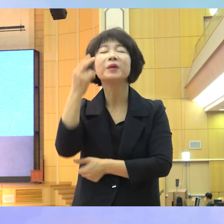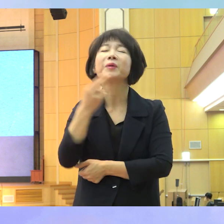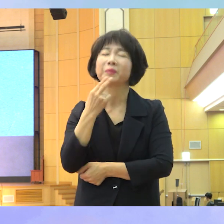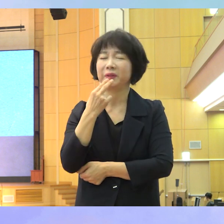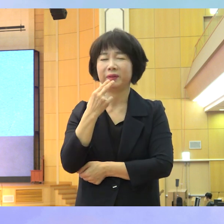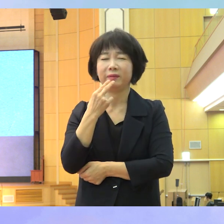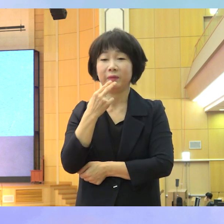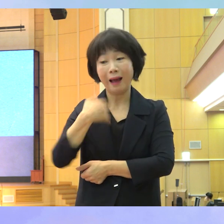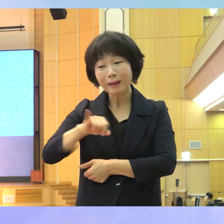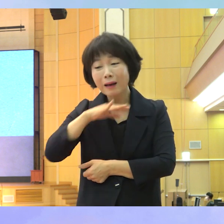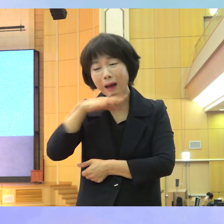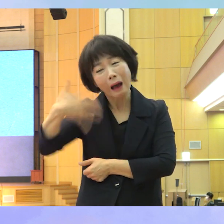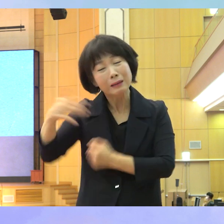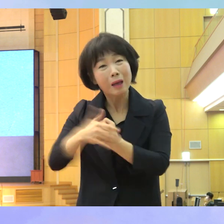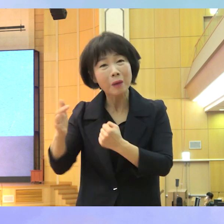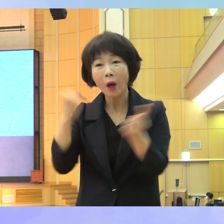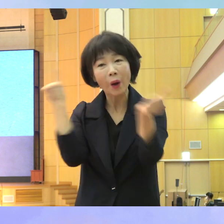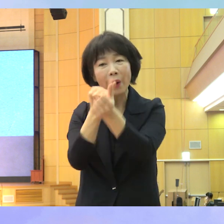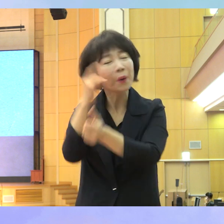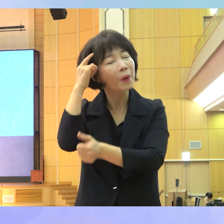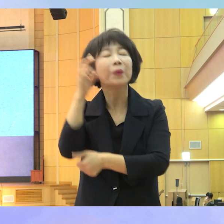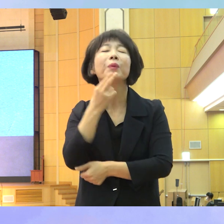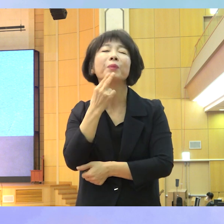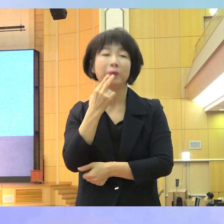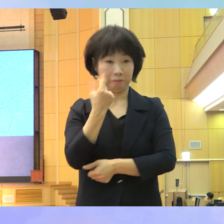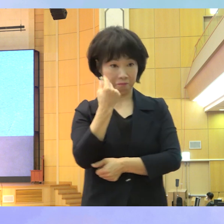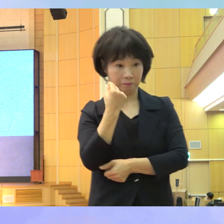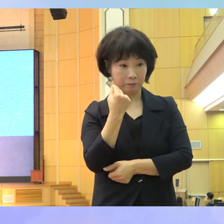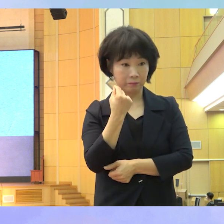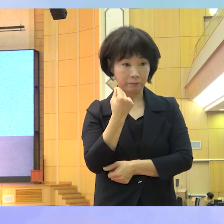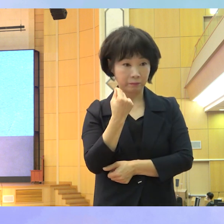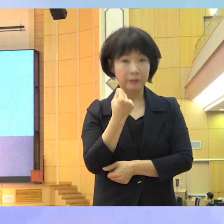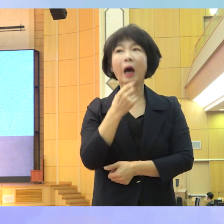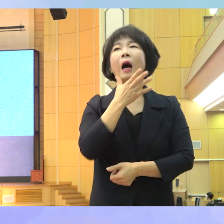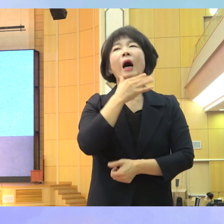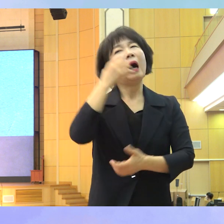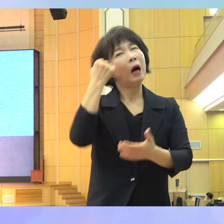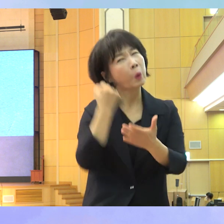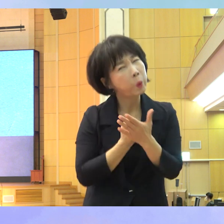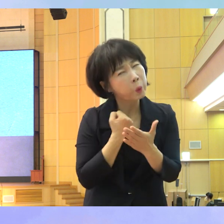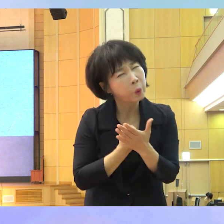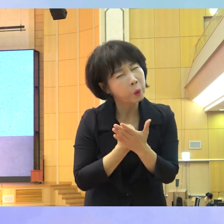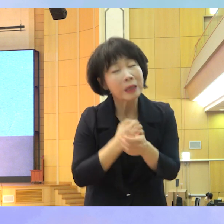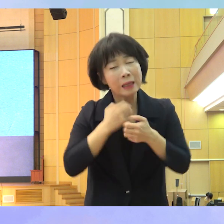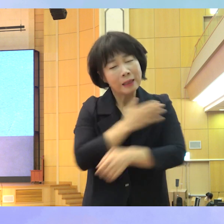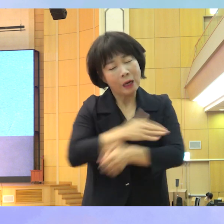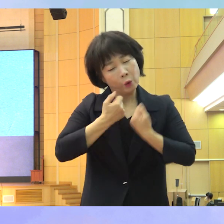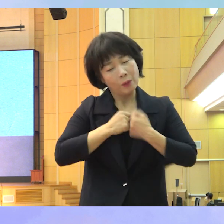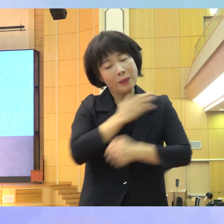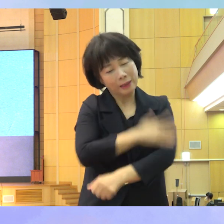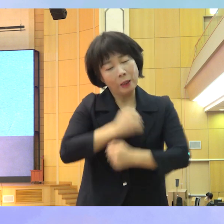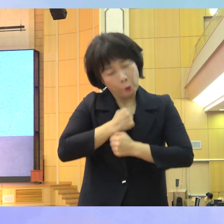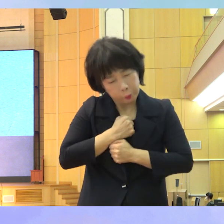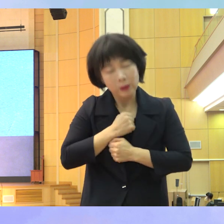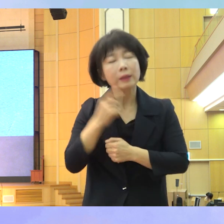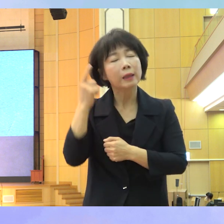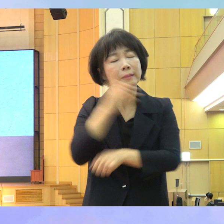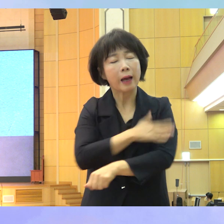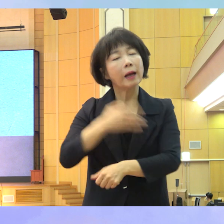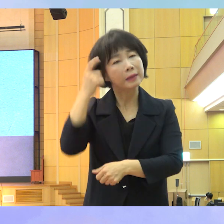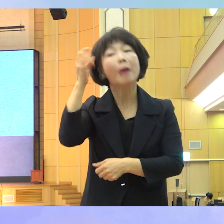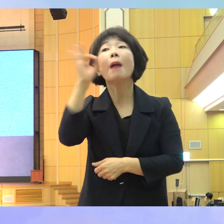또 의사가 없습니다 라고 얘기했더니, 참 안타깝습니다. 다시 한번 생각해 보십시오.